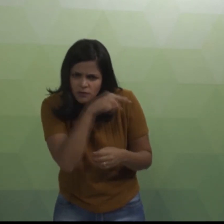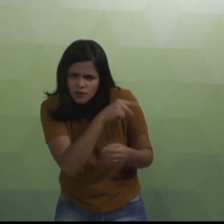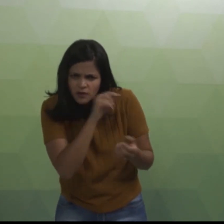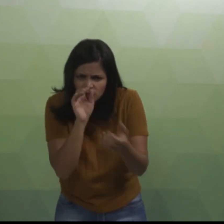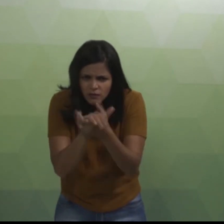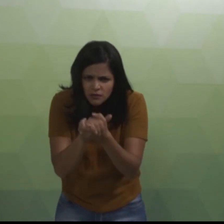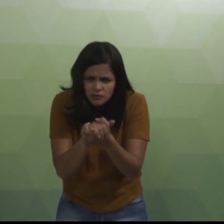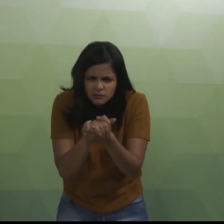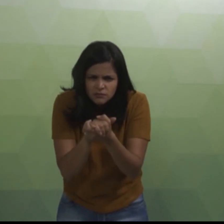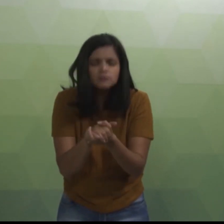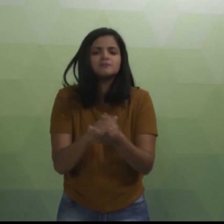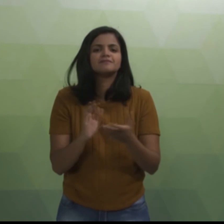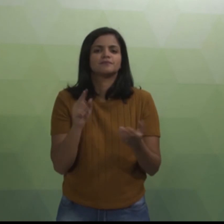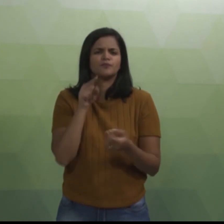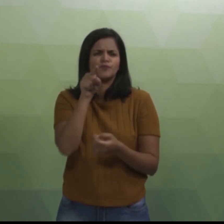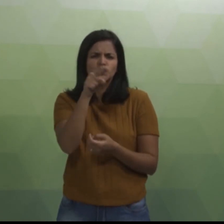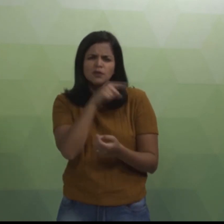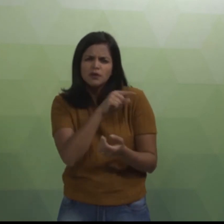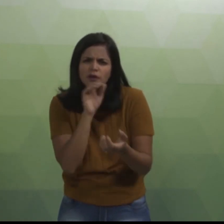com você. Você é casado com ele?